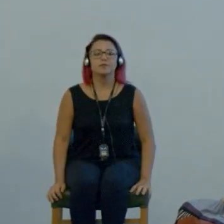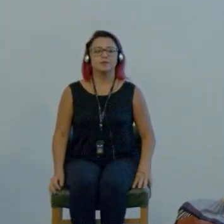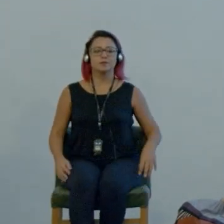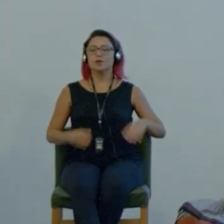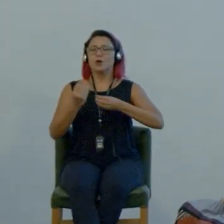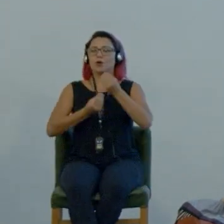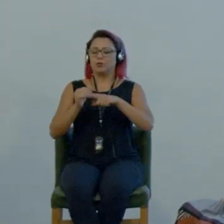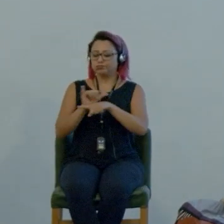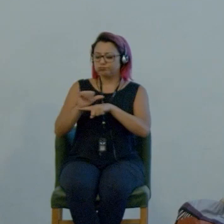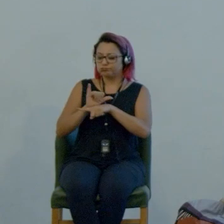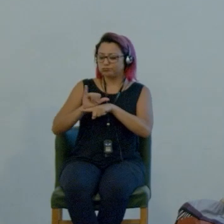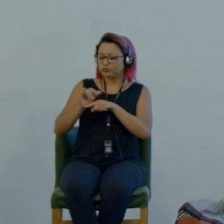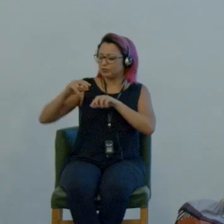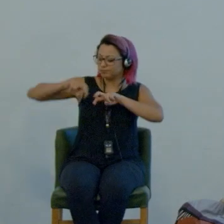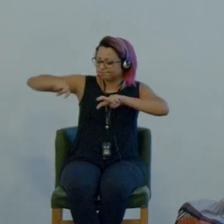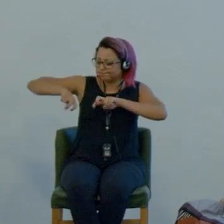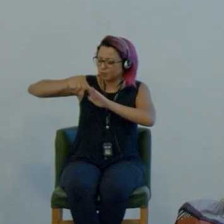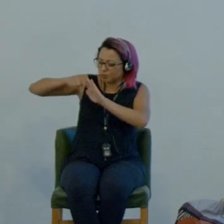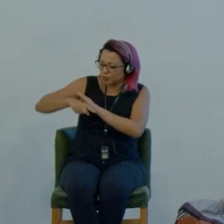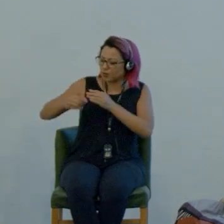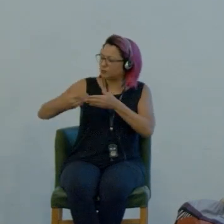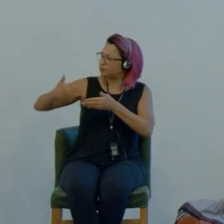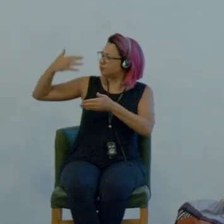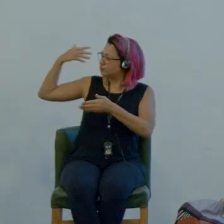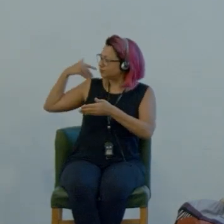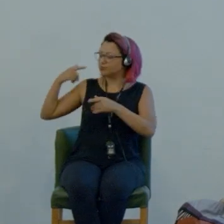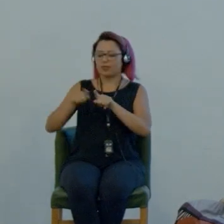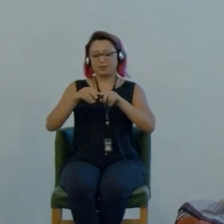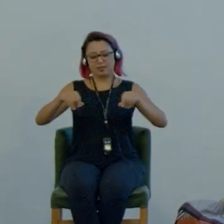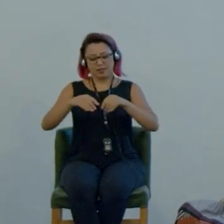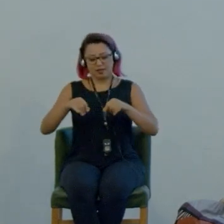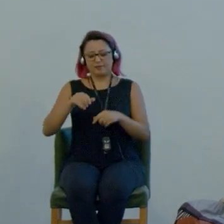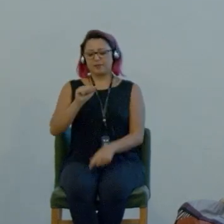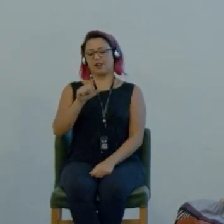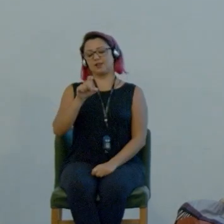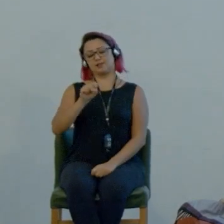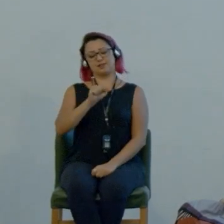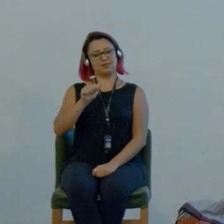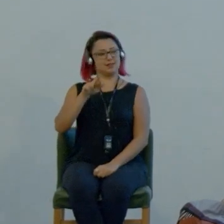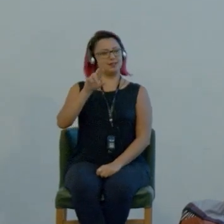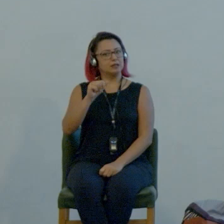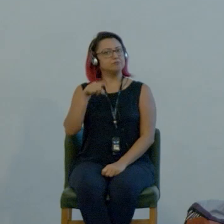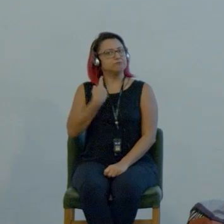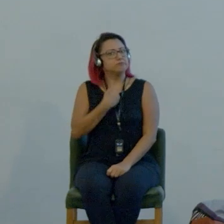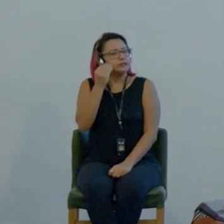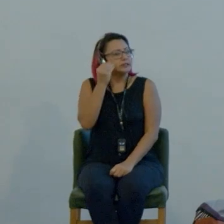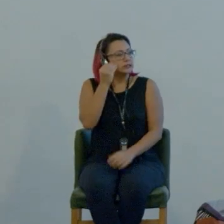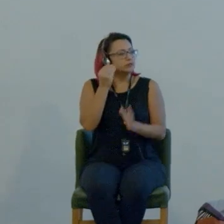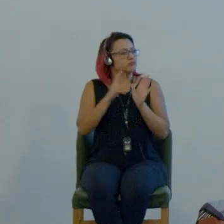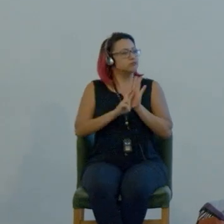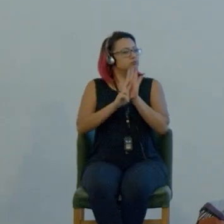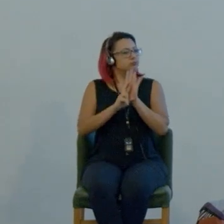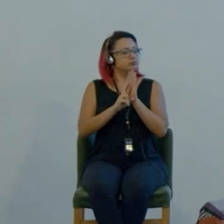temps. On a essayé, avec Alexandra et Axel, de représenter cette prise